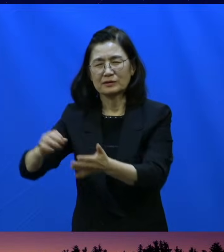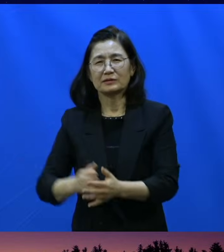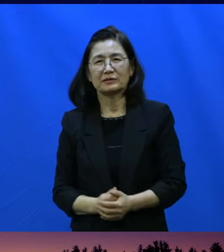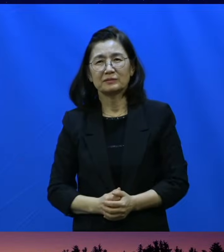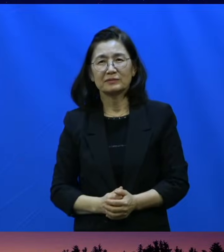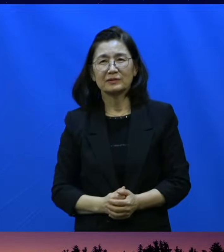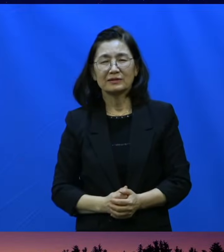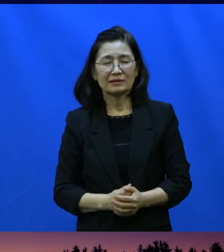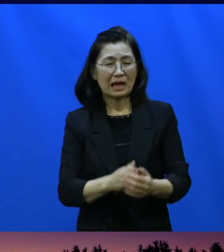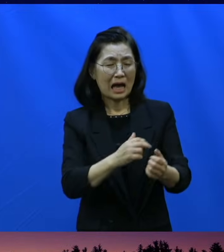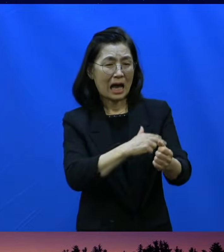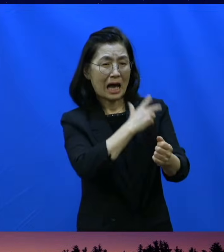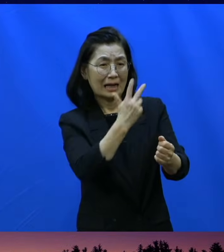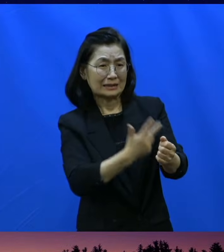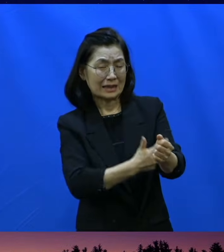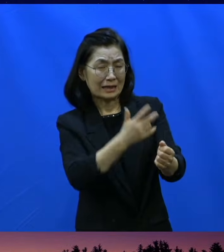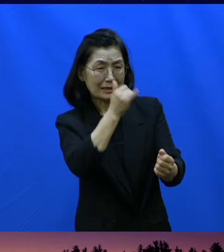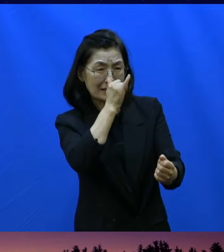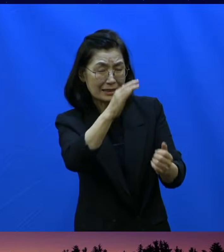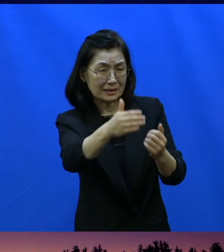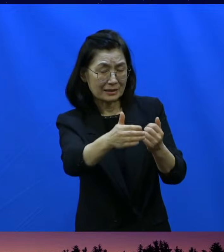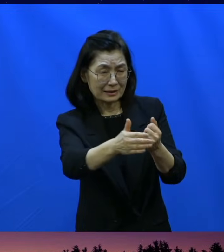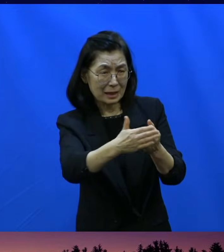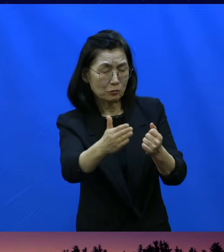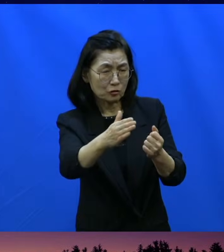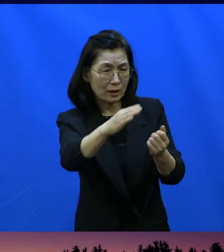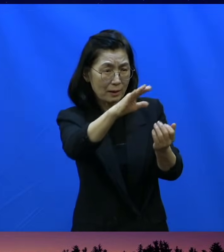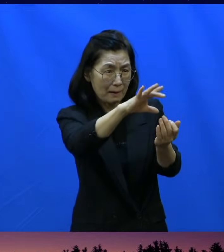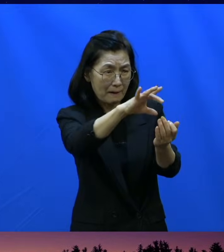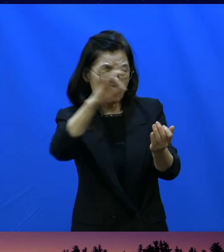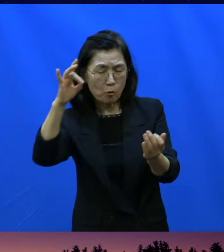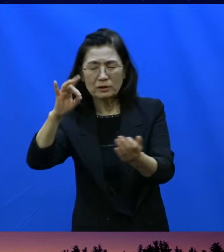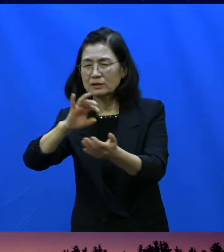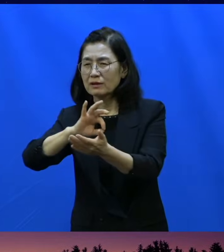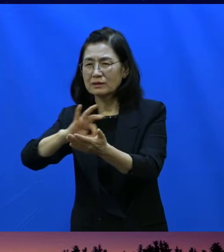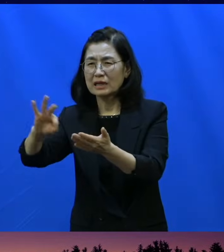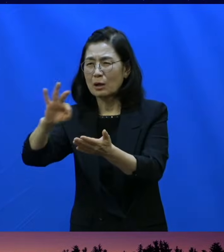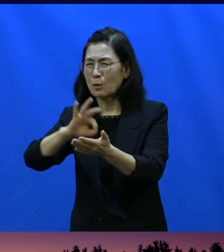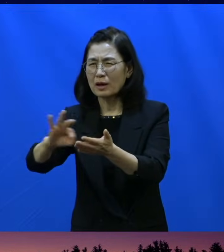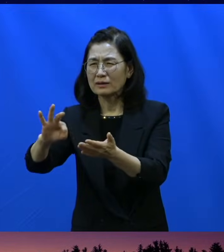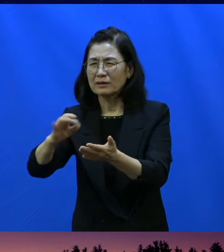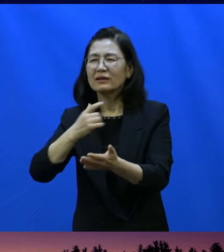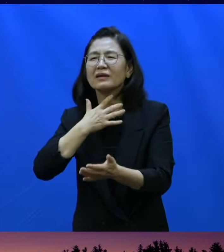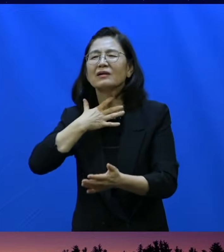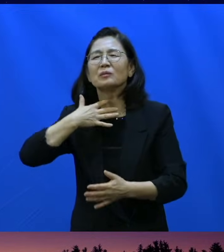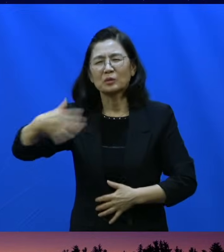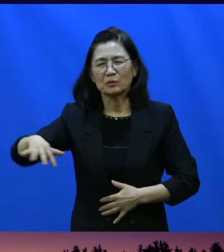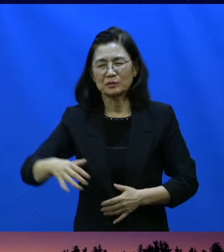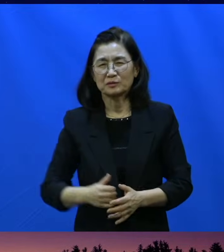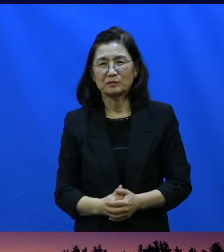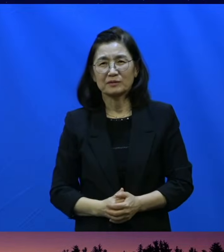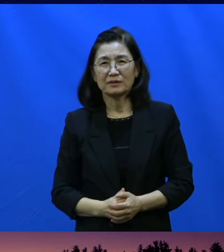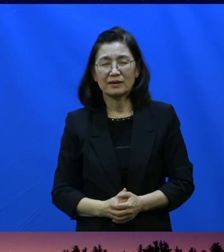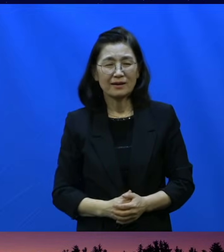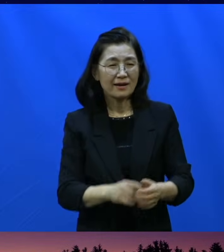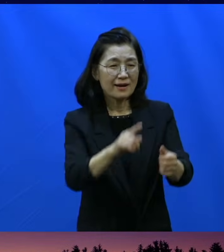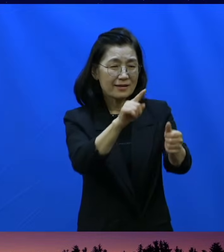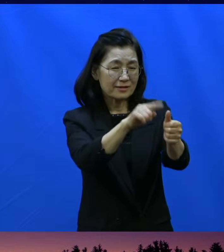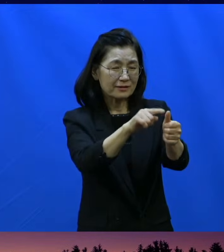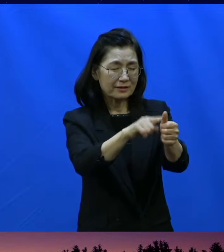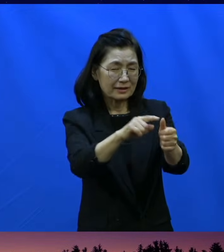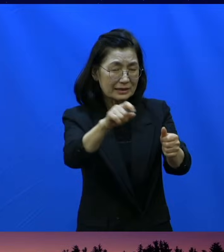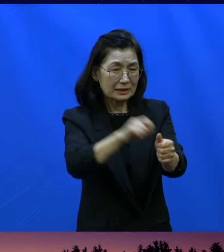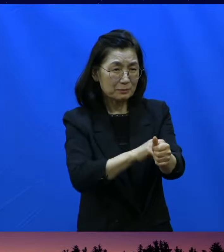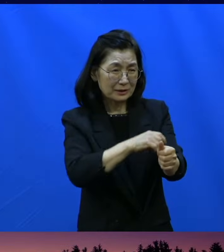자격이 있어서 쓴 경우가 없습니다, 성경에는. 자격이 있어서 썼다, 그거는 없어요, 성경에는. 너는 특별히 자격이 있어서 내가 너를 쓴다,